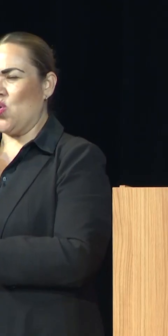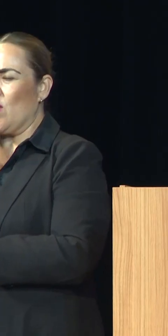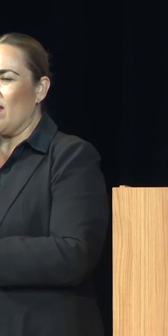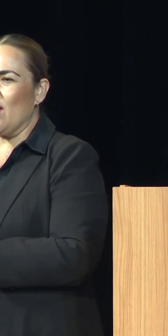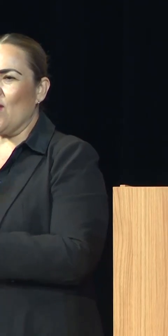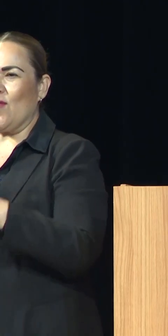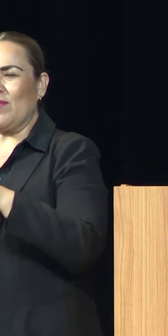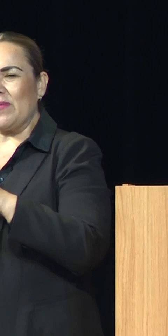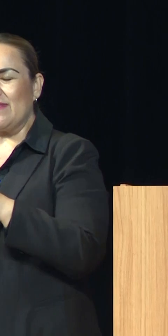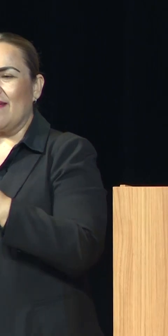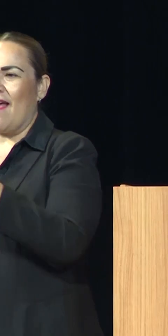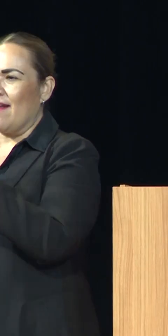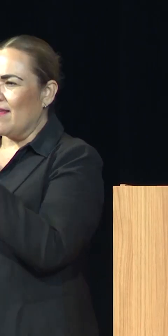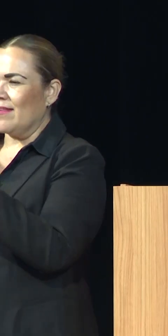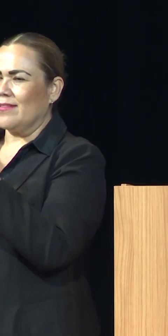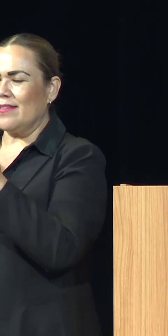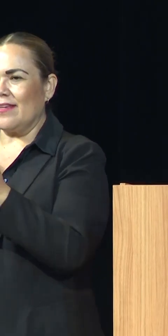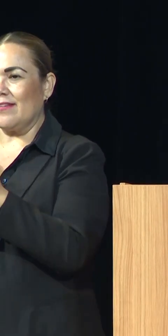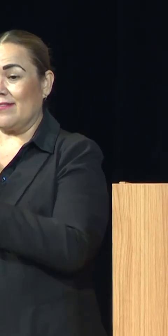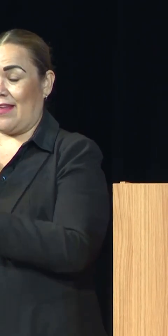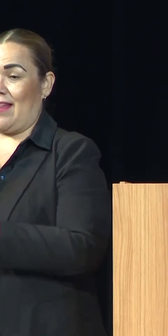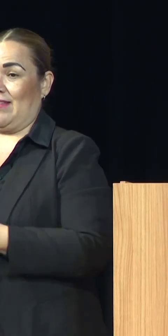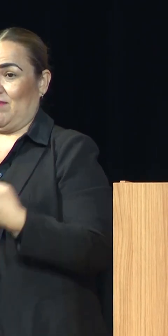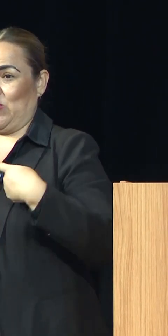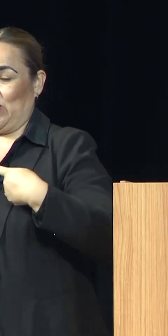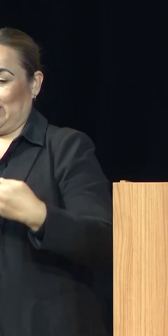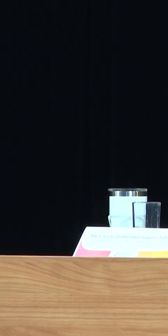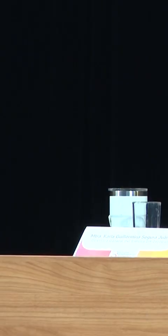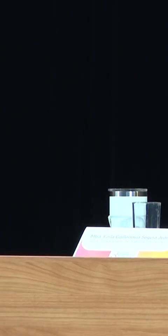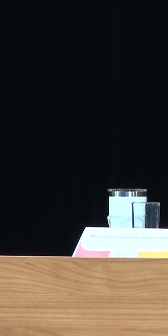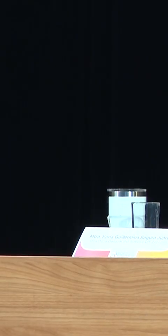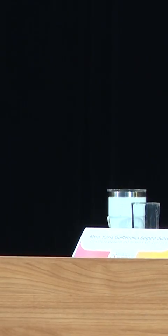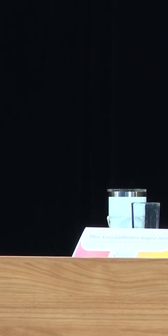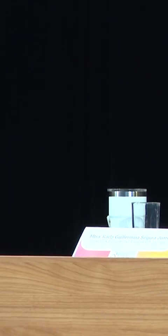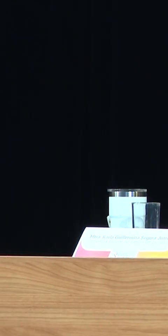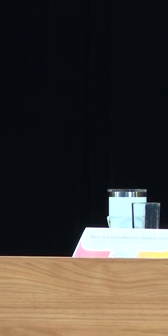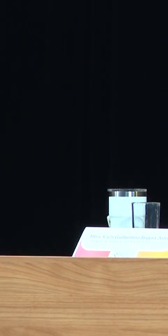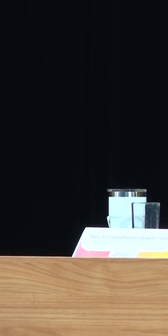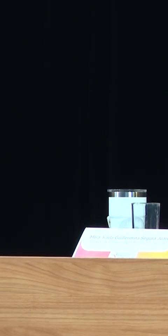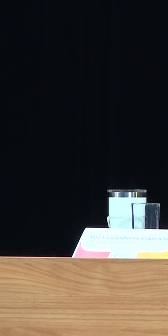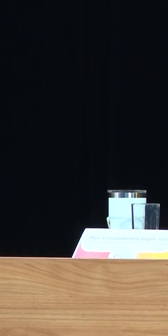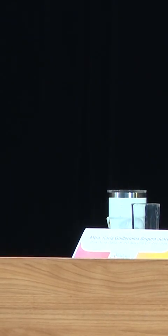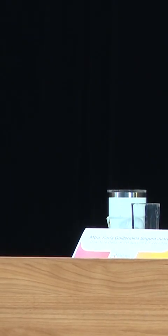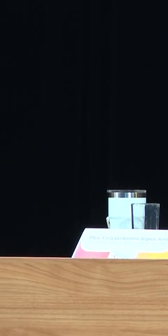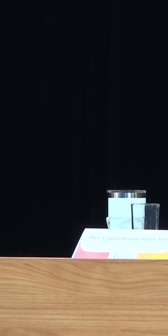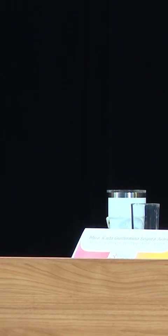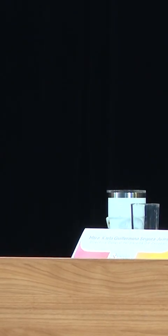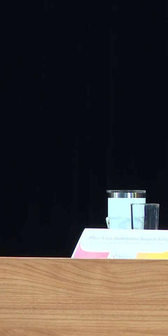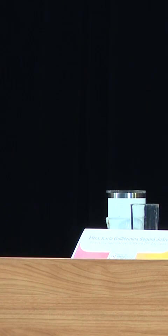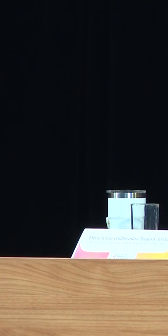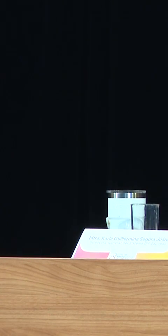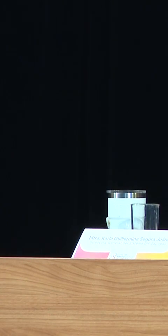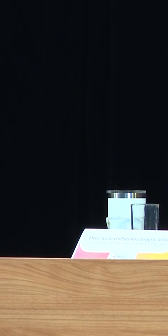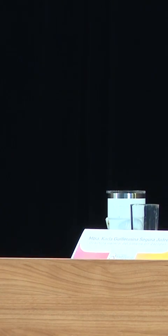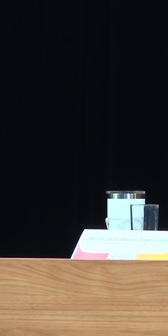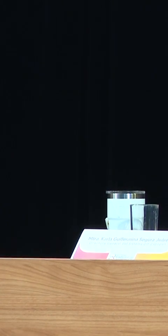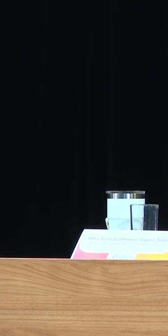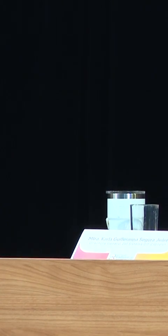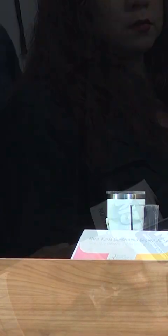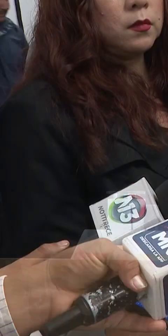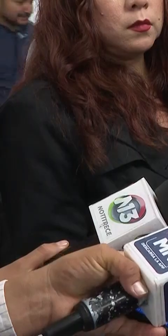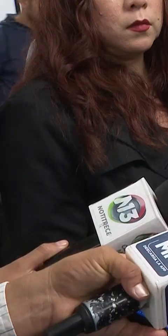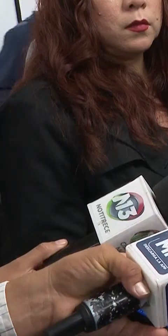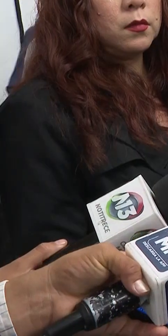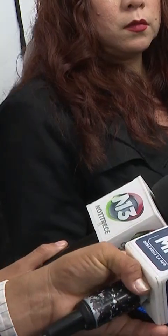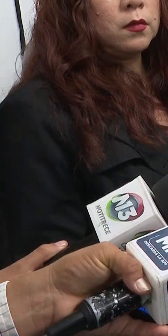octubre opere el segundo centro de autismo en Zapopan, atendiendo a 300 personas. Señaló la presidenta municipal interina, Ana Isaura